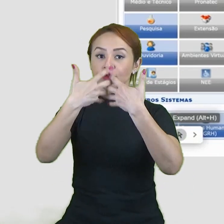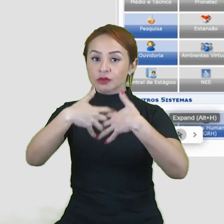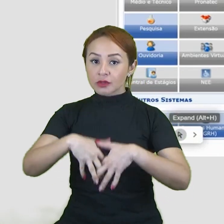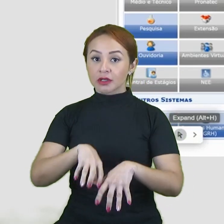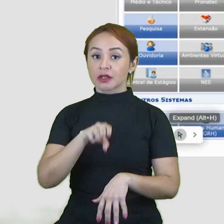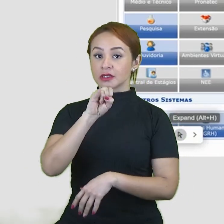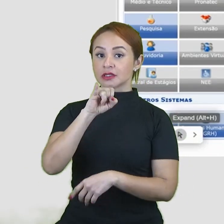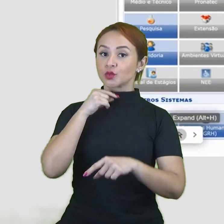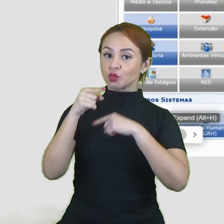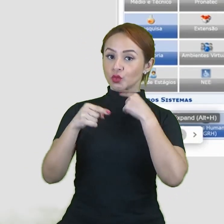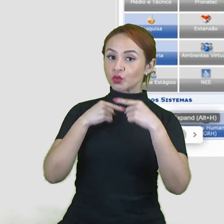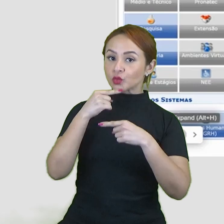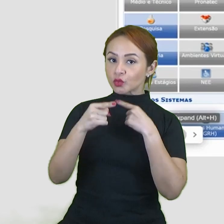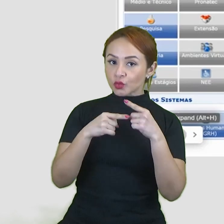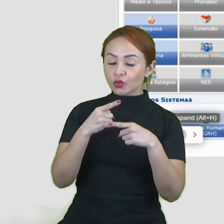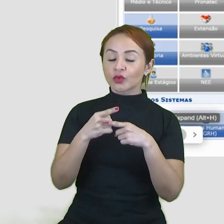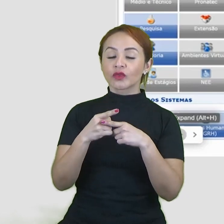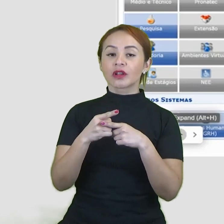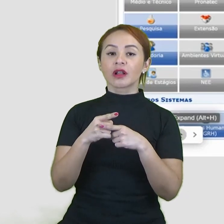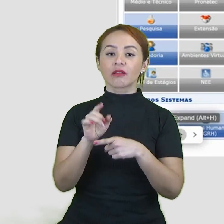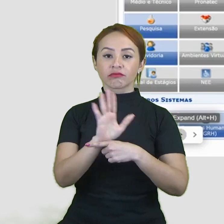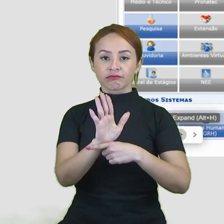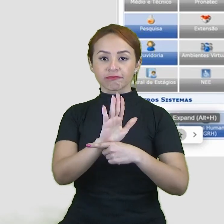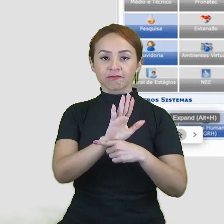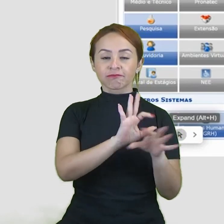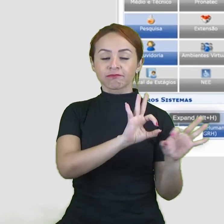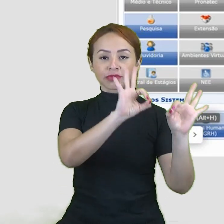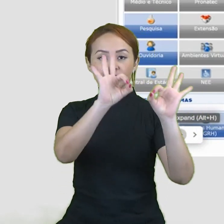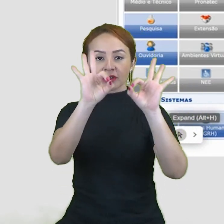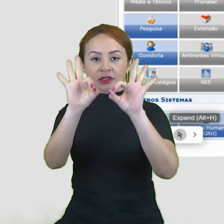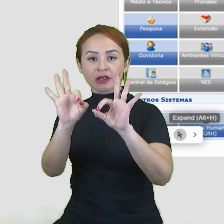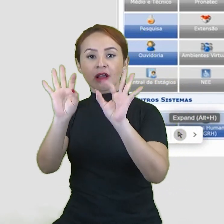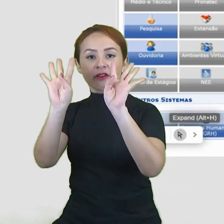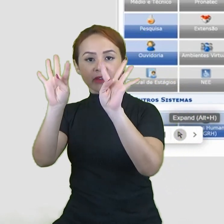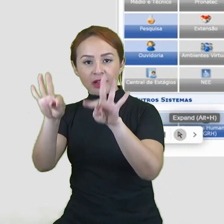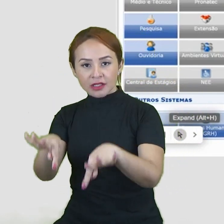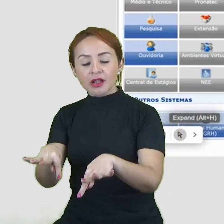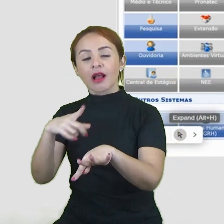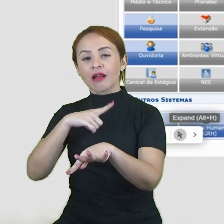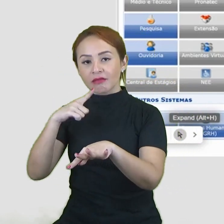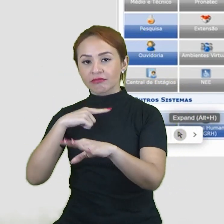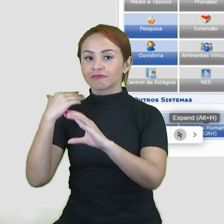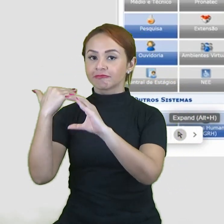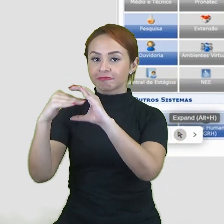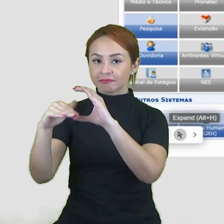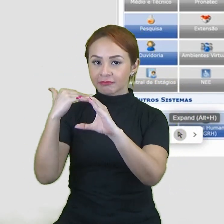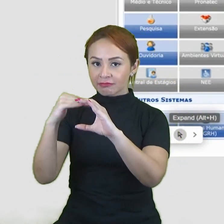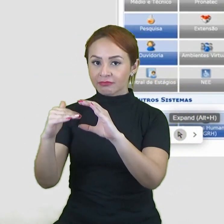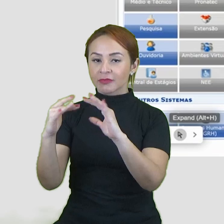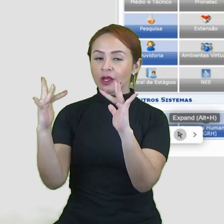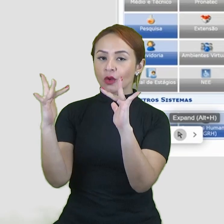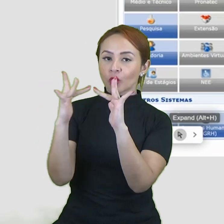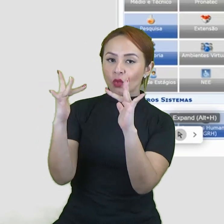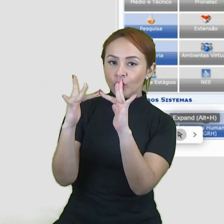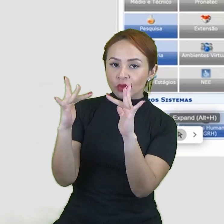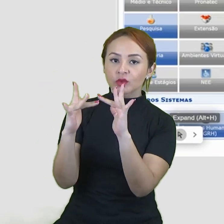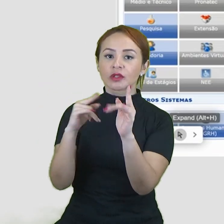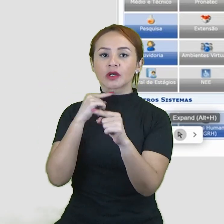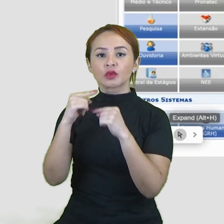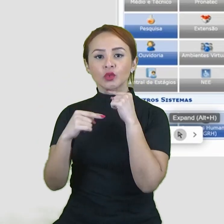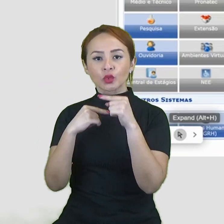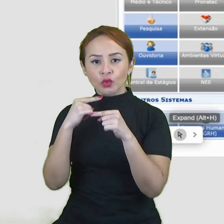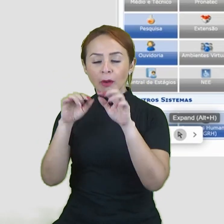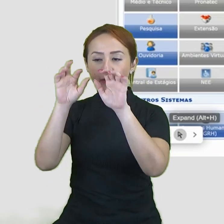dúvida, depois, ao final do vídeo, a gente pode deixar o nosso e-mail para qualquer